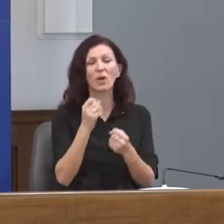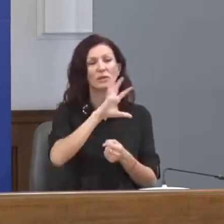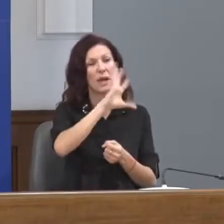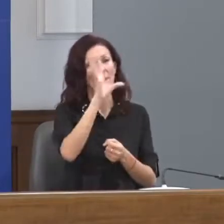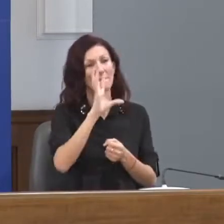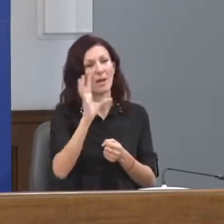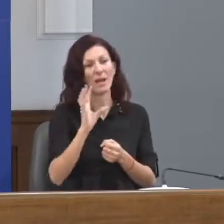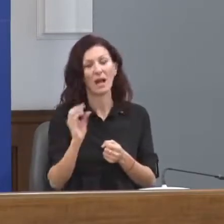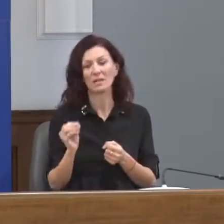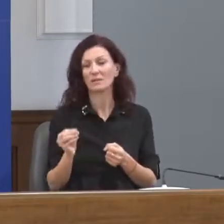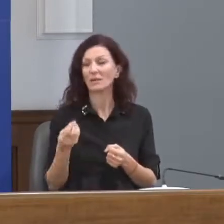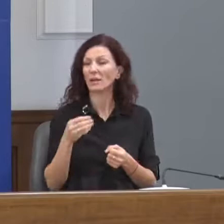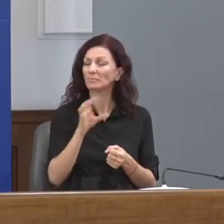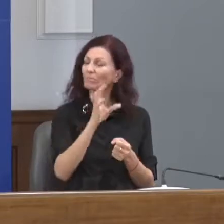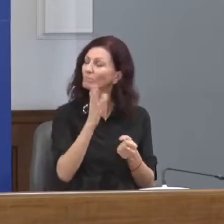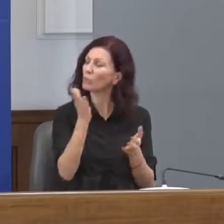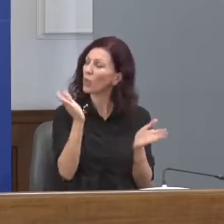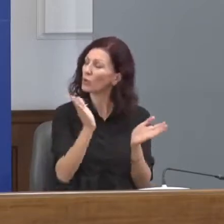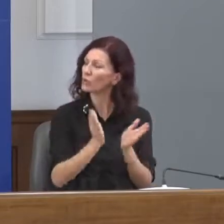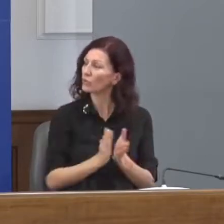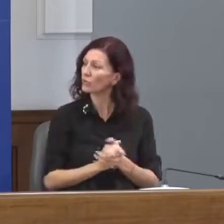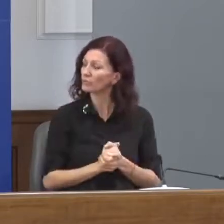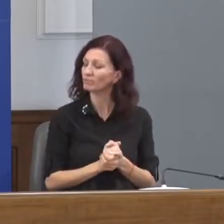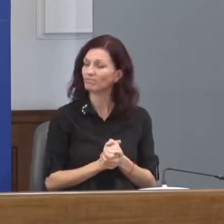Балканския полуостров.